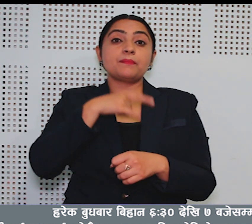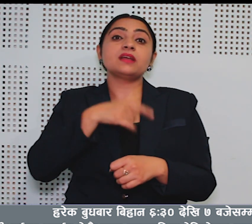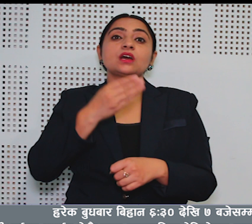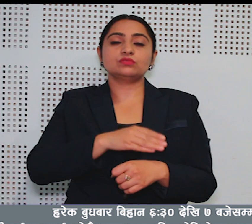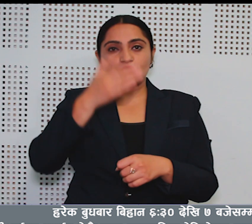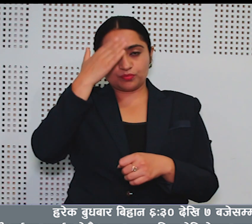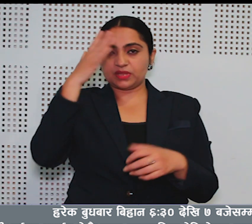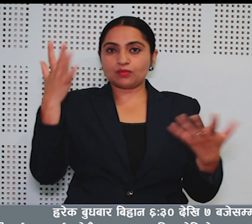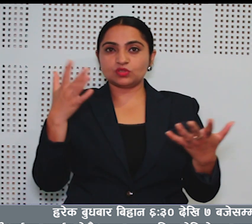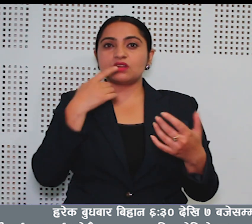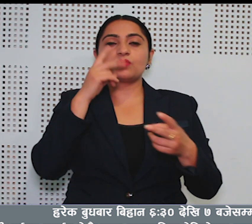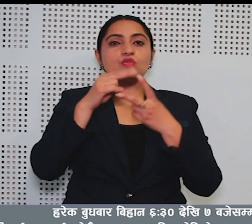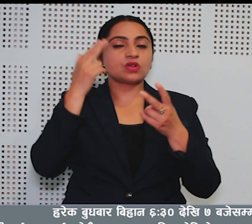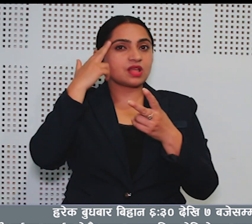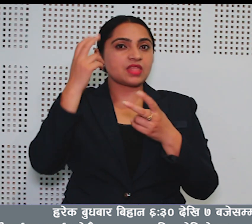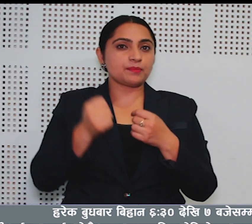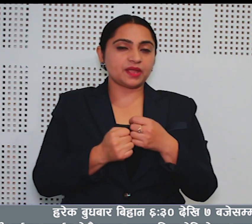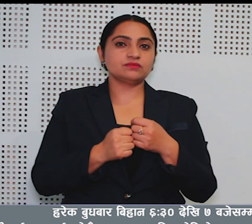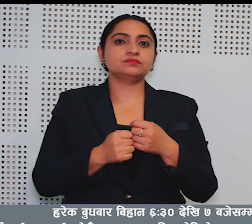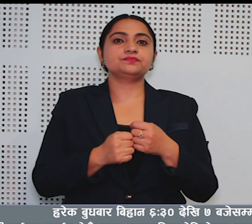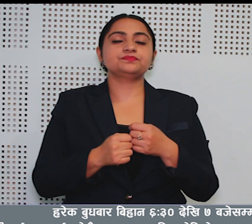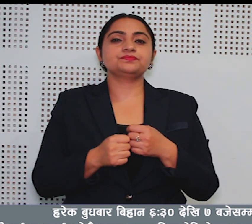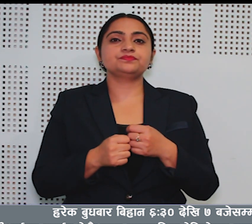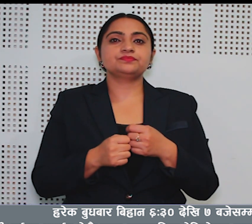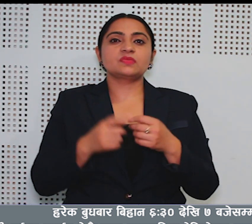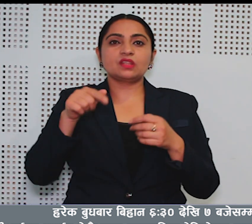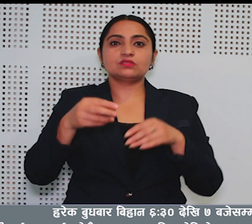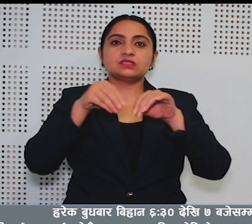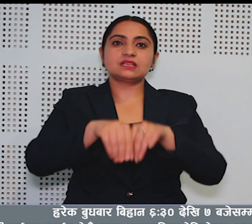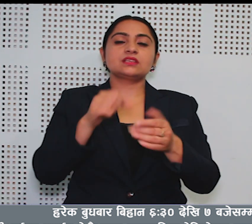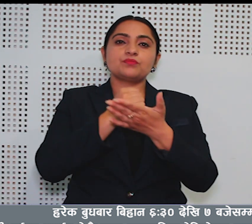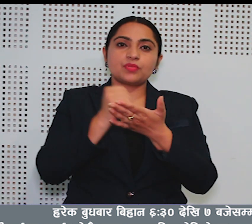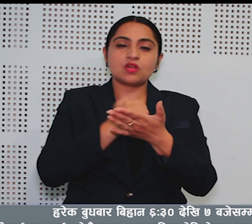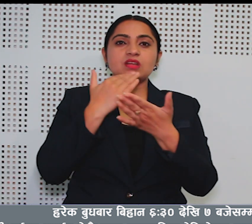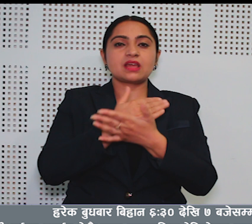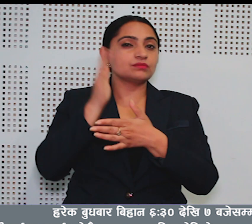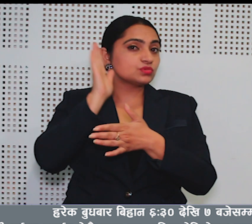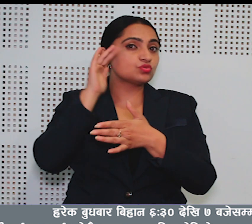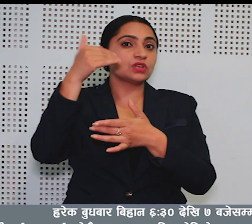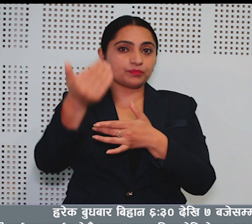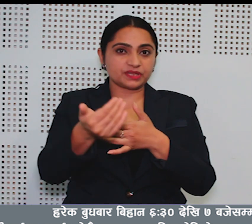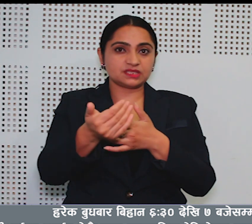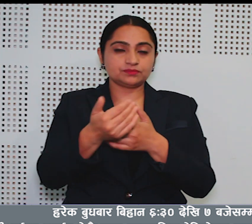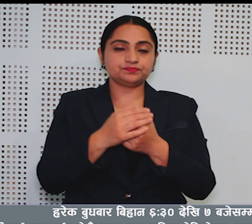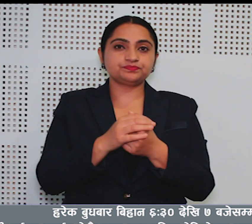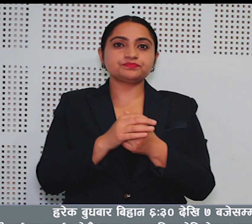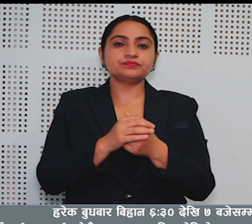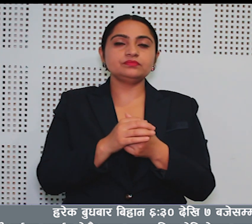अनि धेरै कुराहरू हामीले थाहा पायौँ यो साझा पहल कार्यक्रम सुनेपछि। अनि पहिला त हामी त्यो कोरोनाको सुई